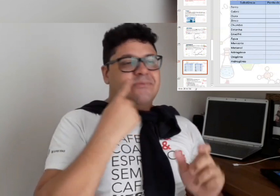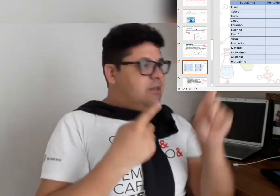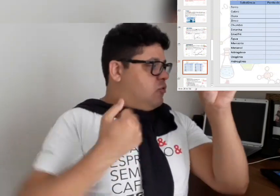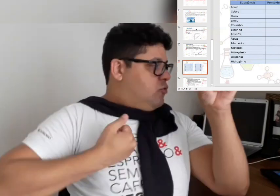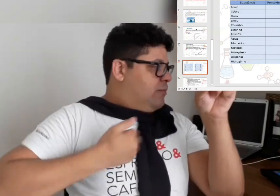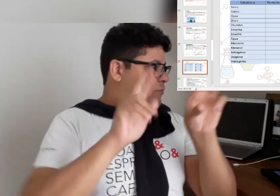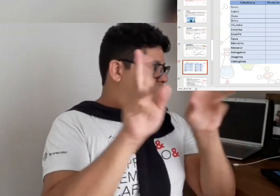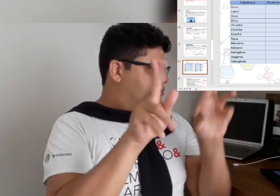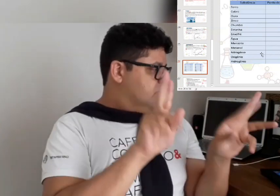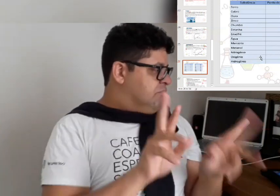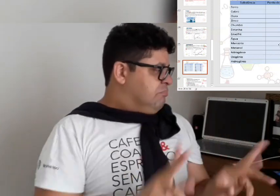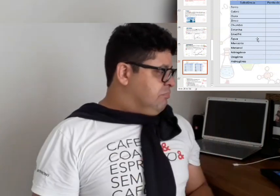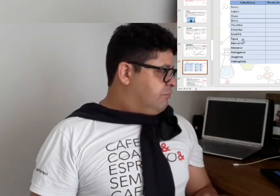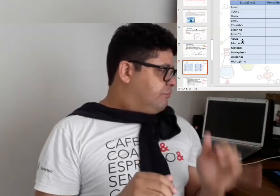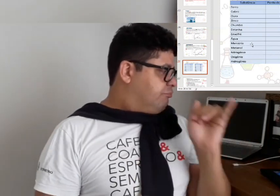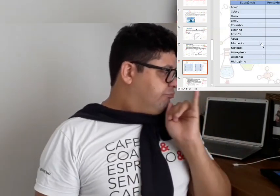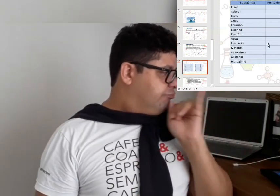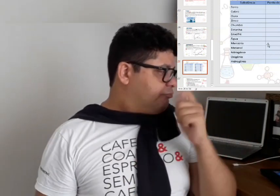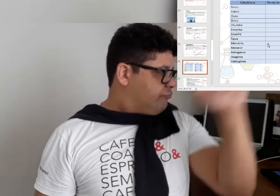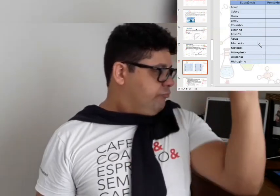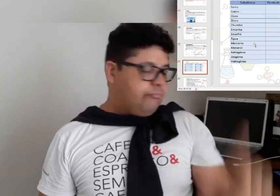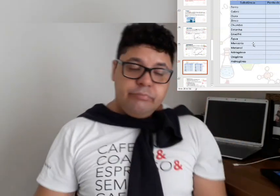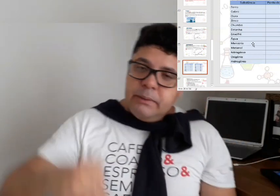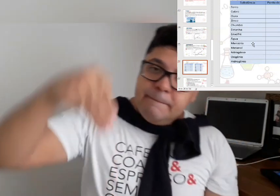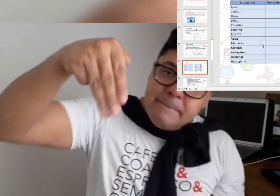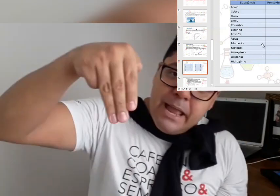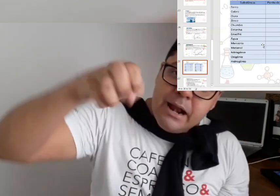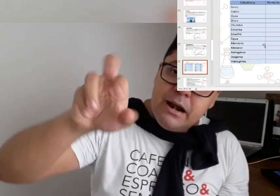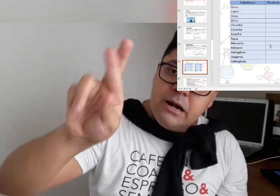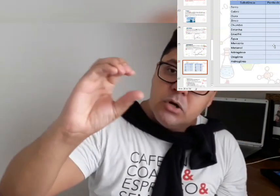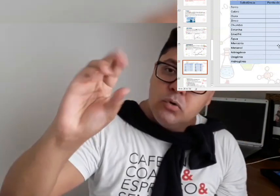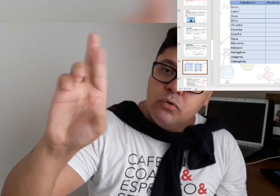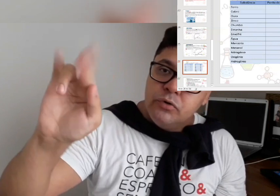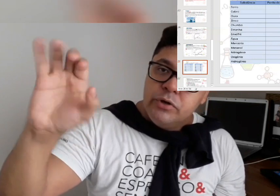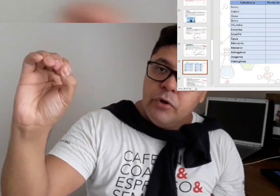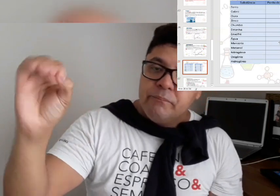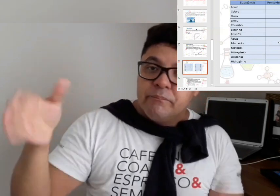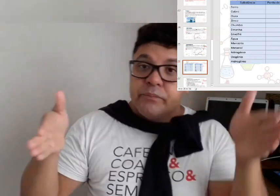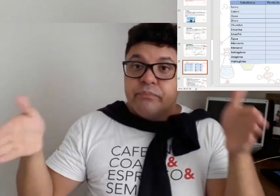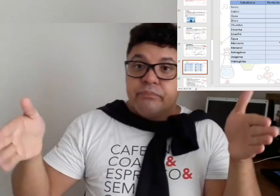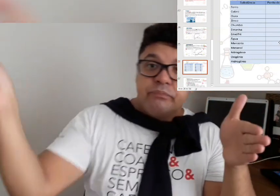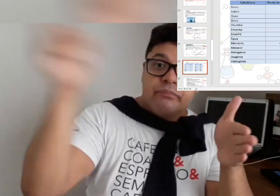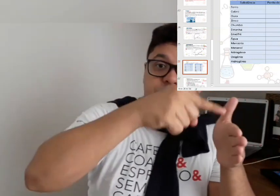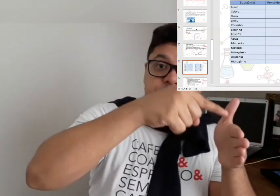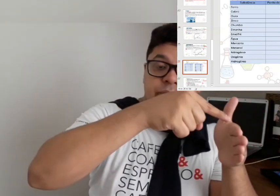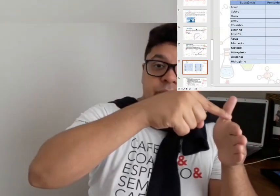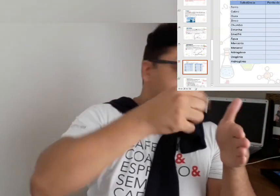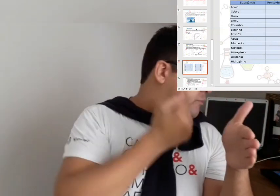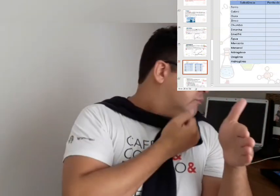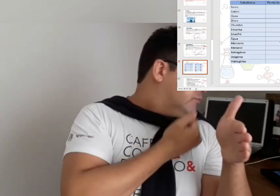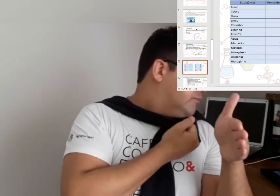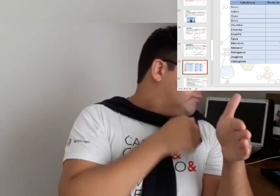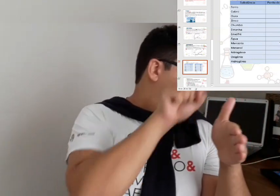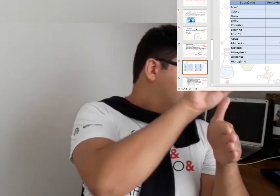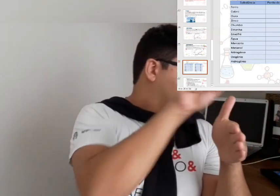temperatura, certo? Aqui, ó, olha aqui as temperaturas do mercúrio, por exemplo, ó, ponto de fusão do mercúrio. O